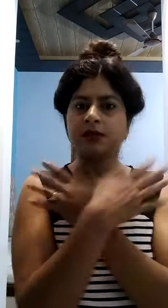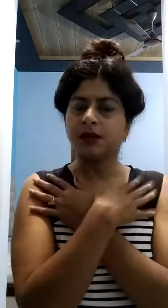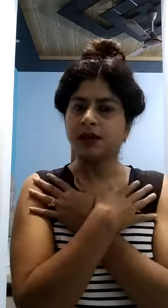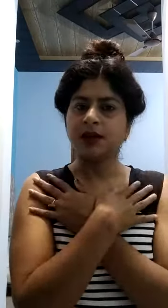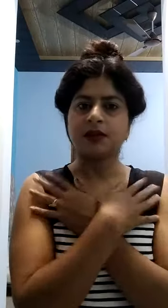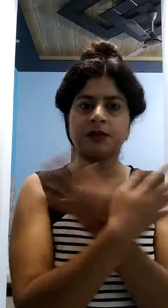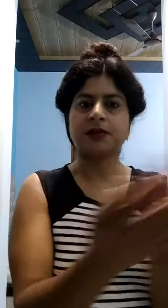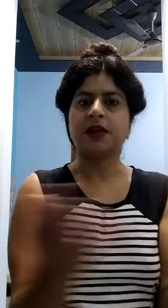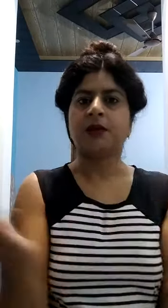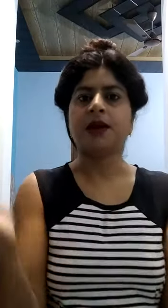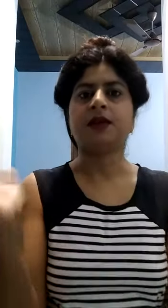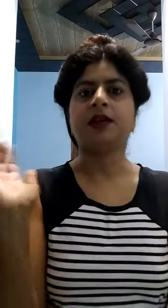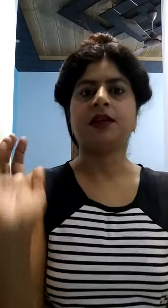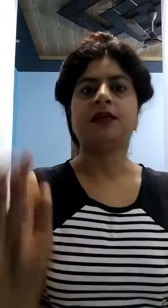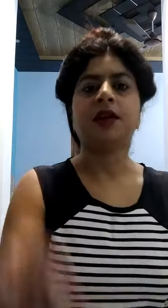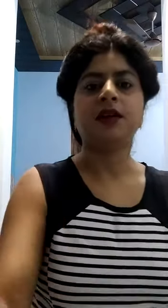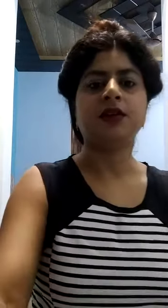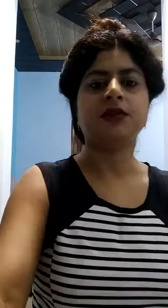नियुक्त किया तेरी थिंग